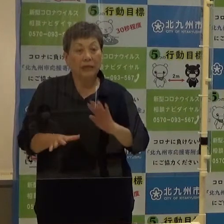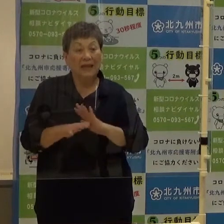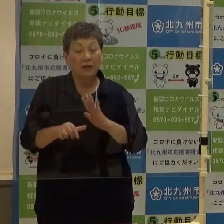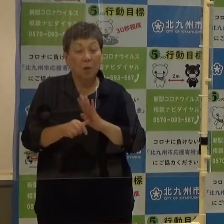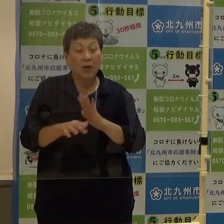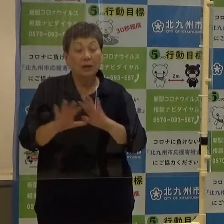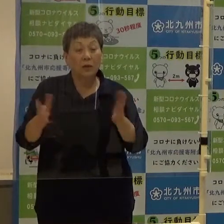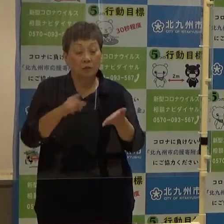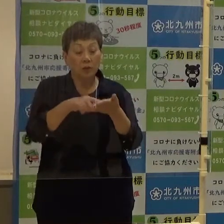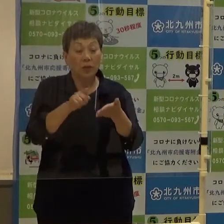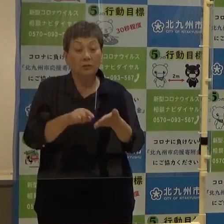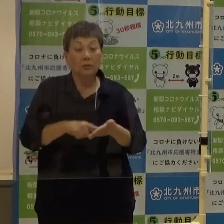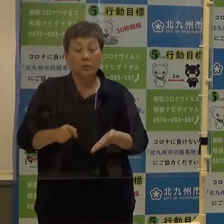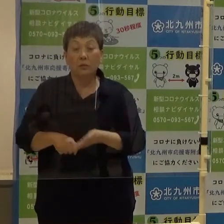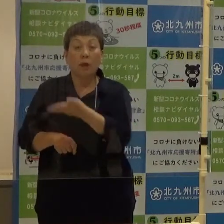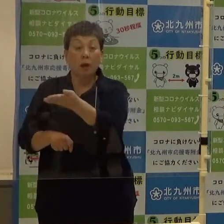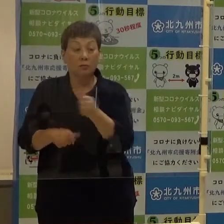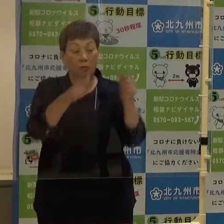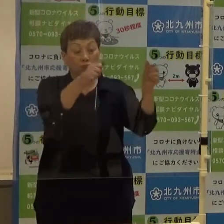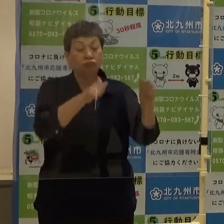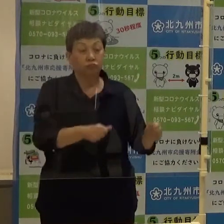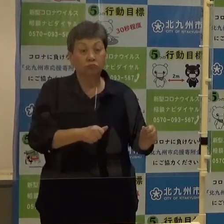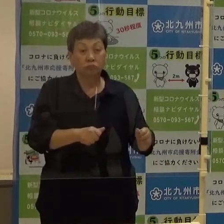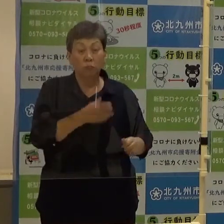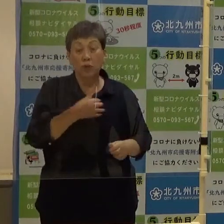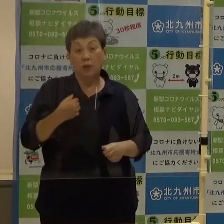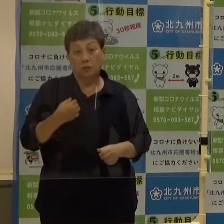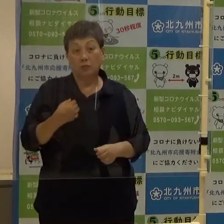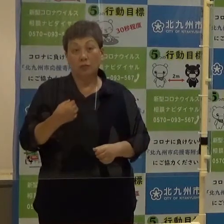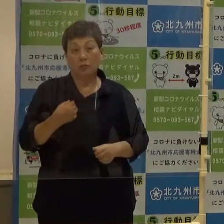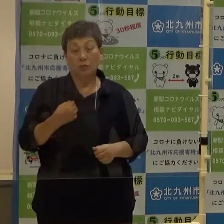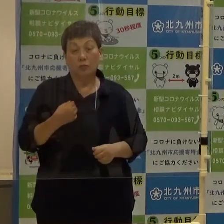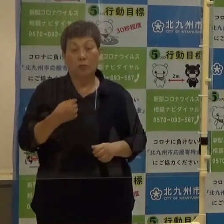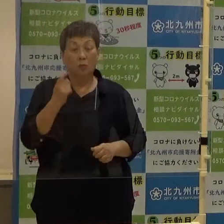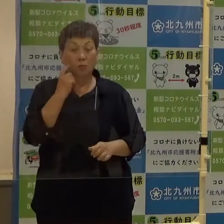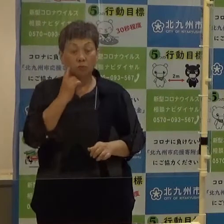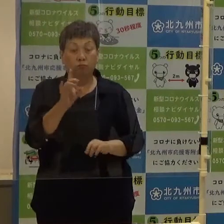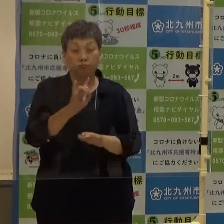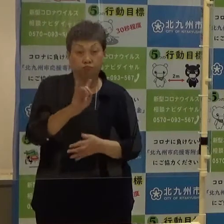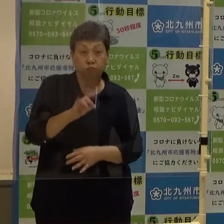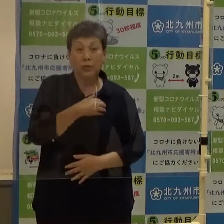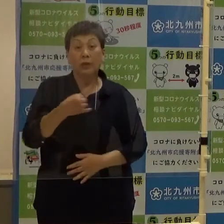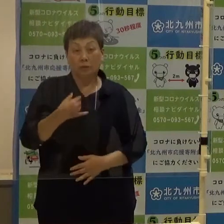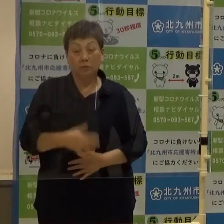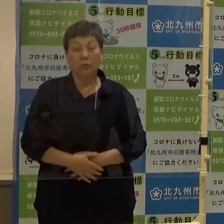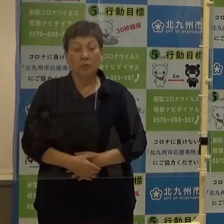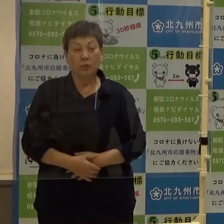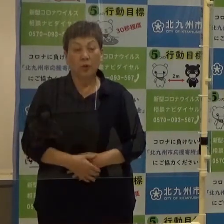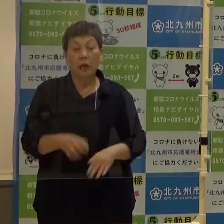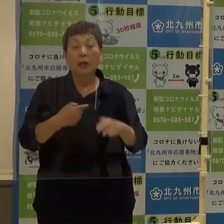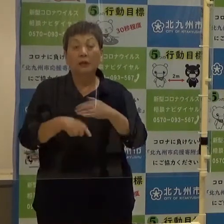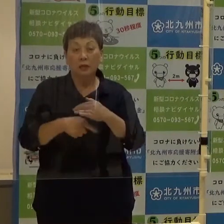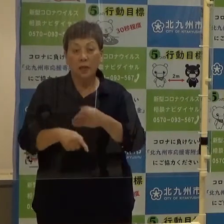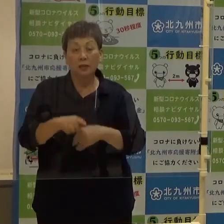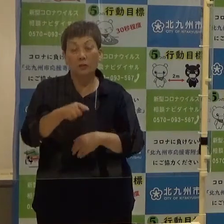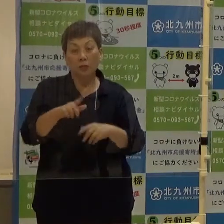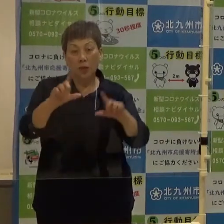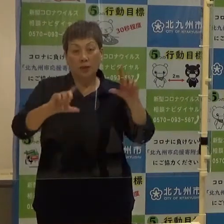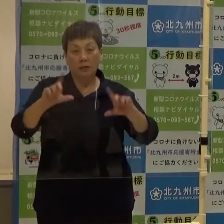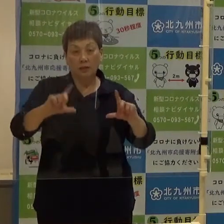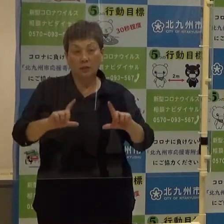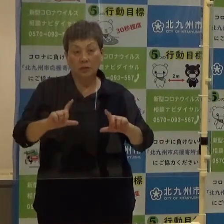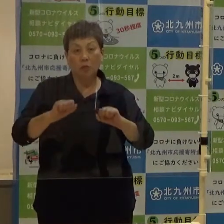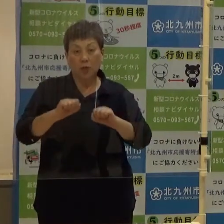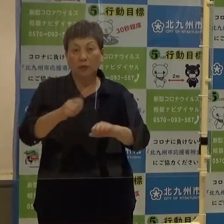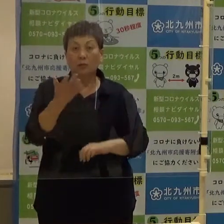チェックだけ入れて店舗に貼るということも可能だと思うんですよね、この制度だと。で、なぜそういった形にしているの